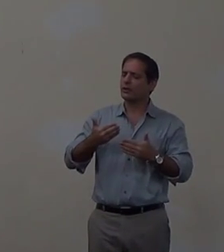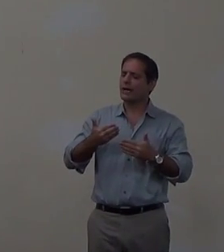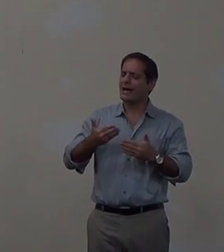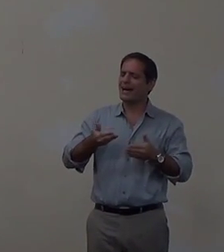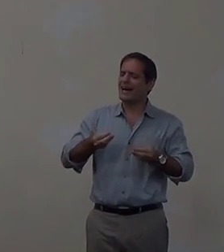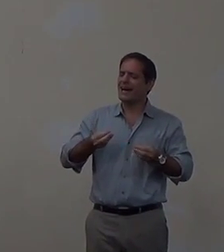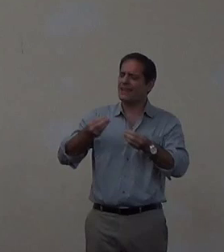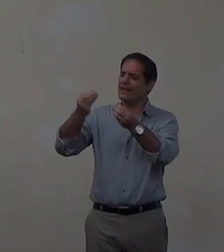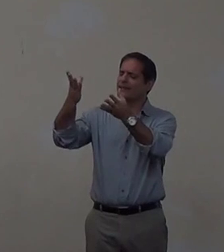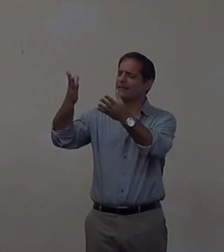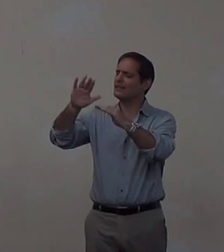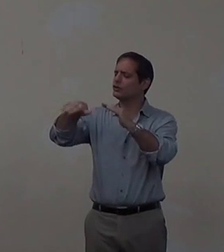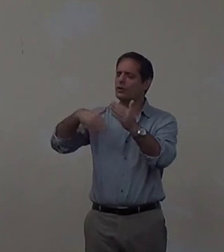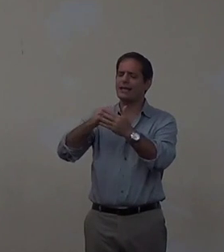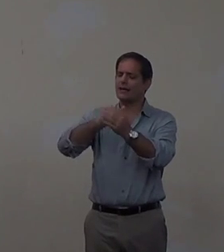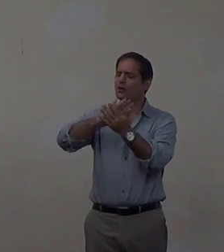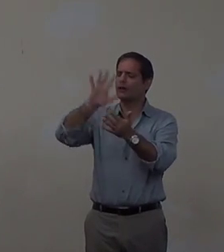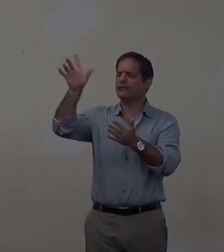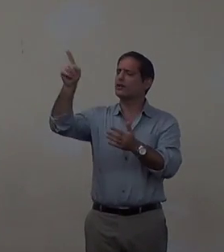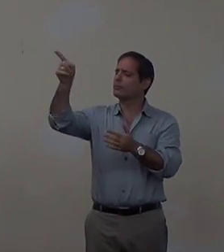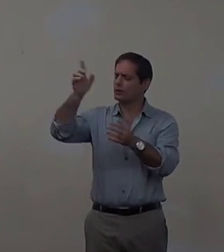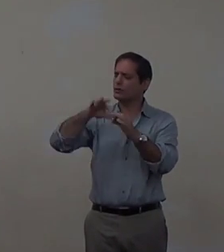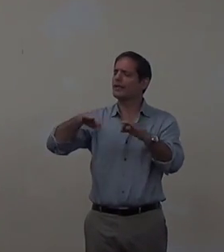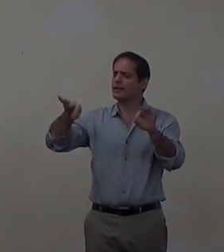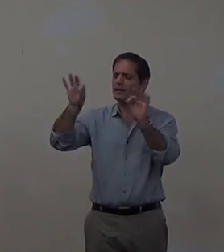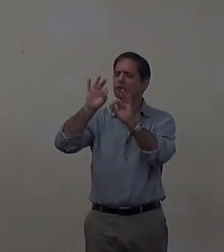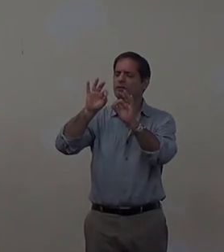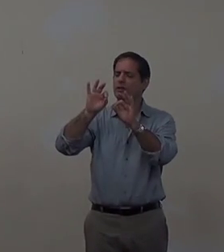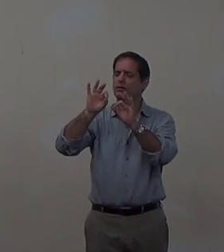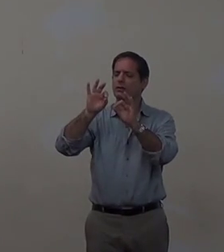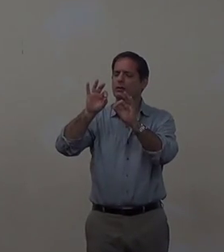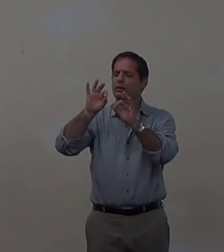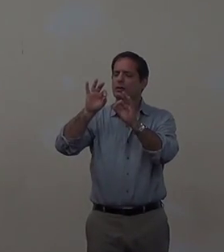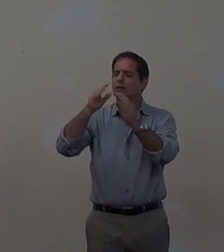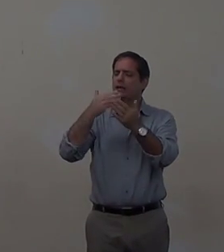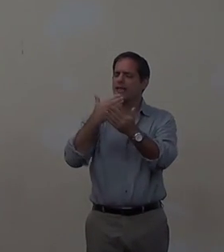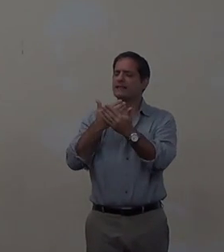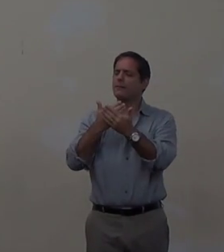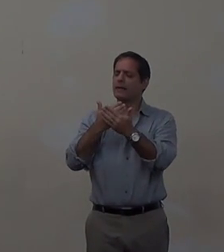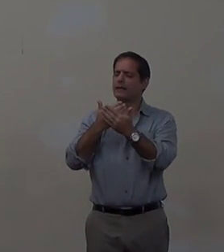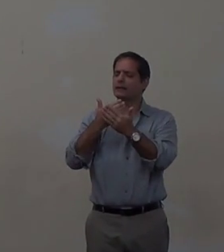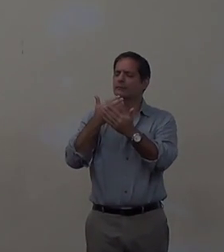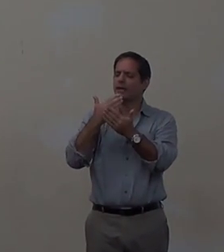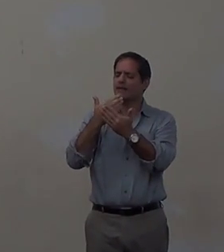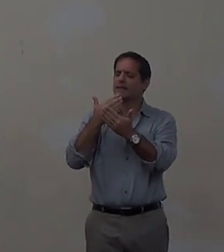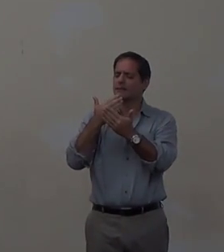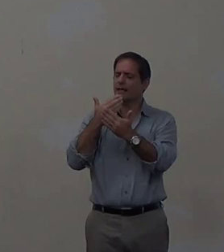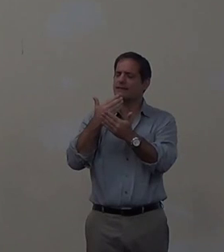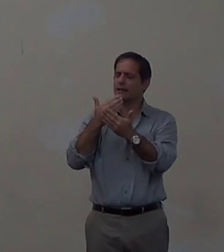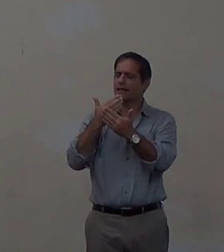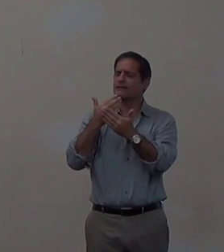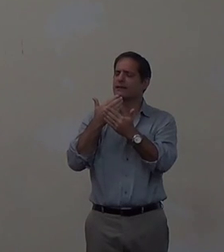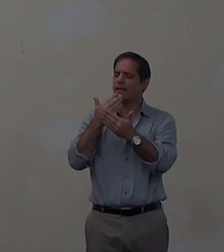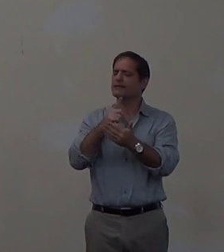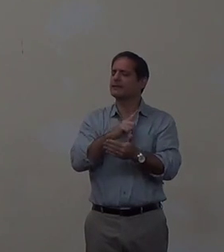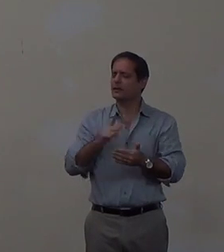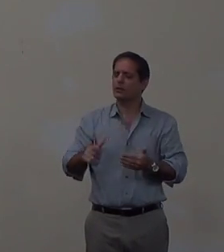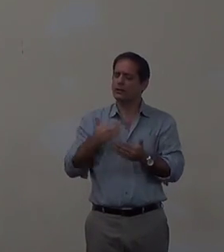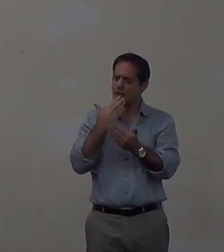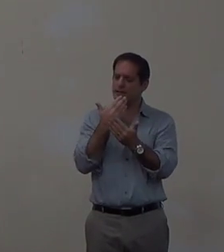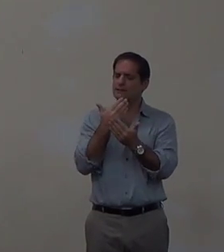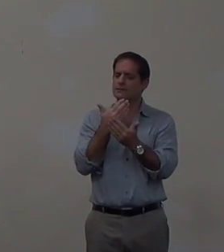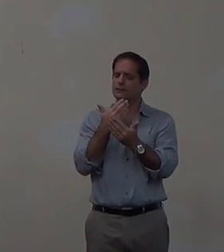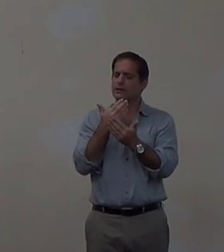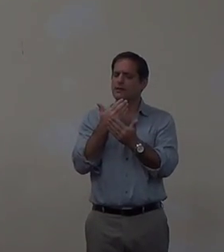dispuestos, Señor, a darte a ti toda la gloria, Señor, porque tú eres digno, Señor. Gracias, Padre. Gracias, gracias, gracias, gracias,